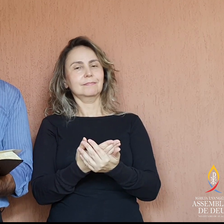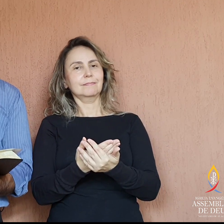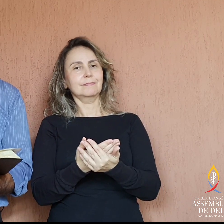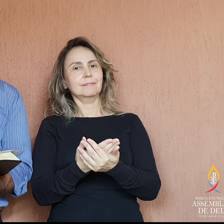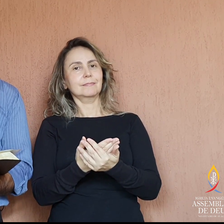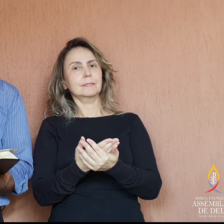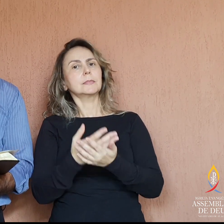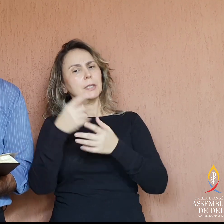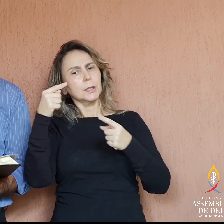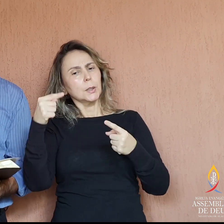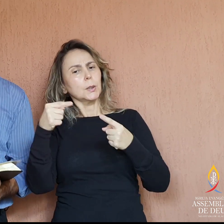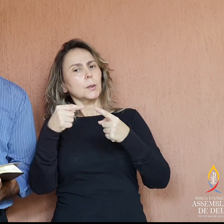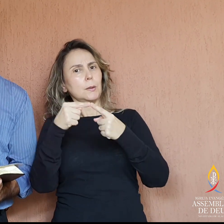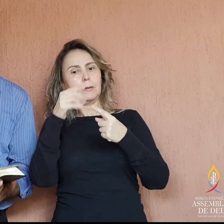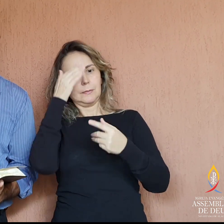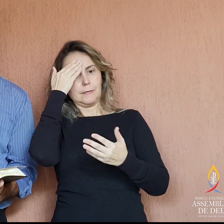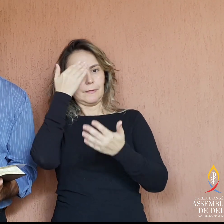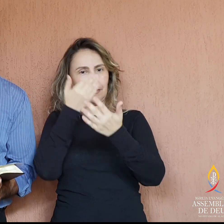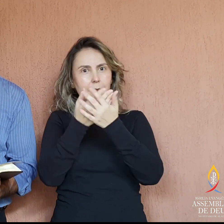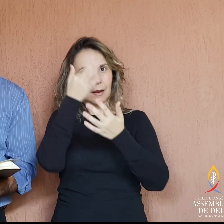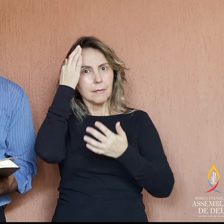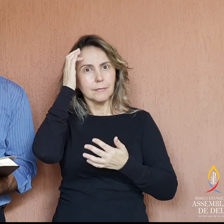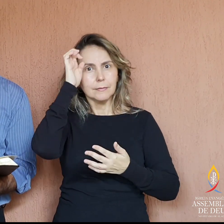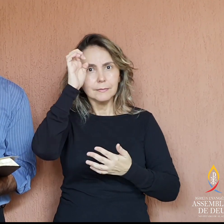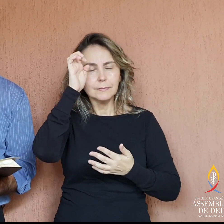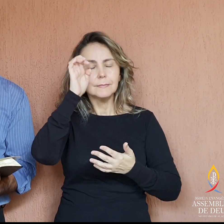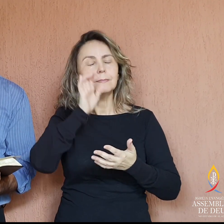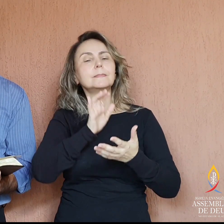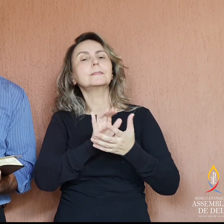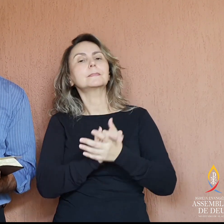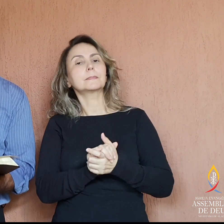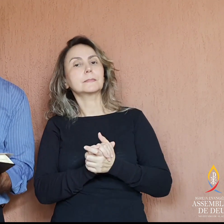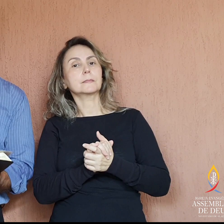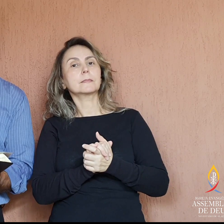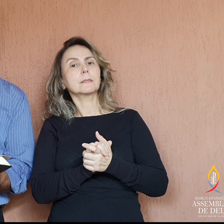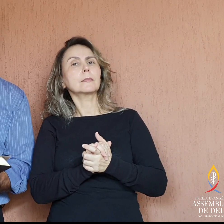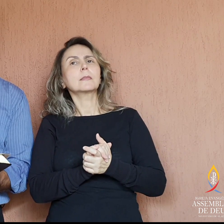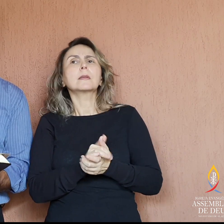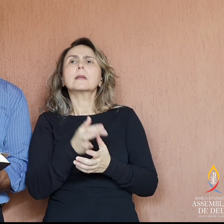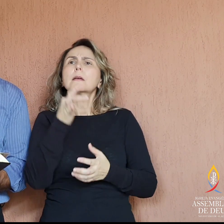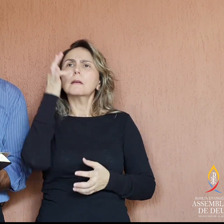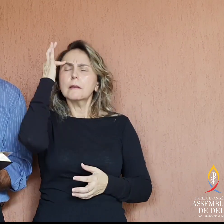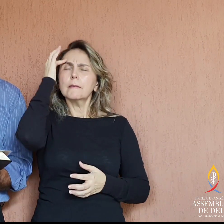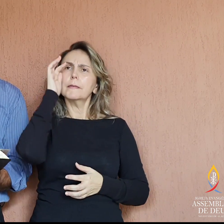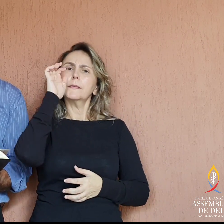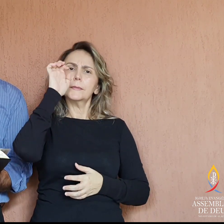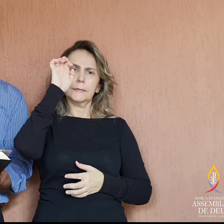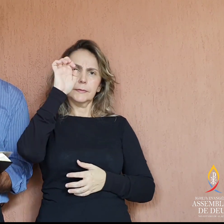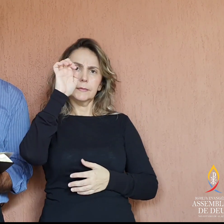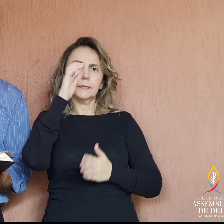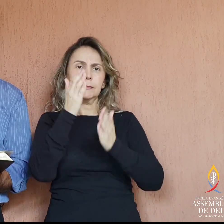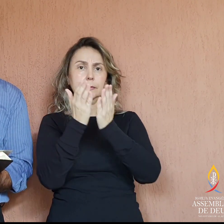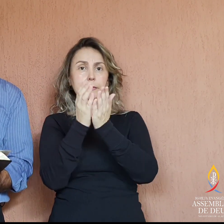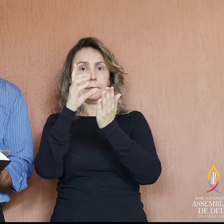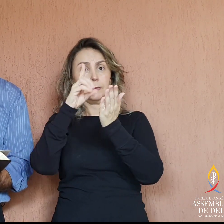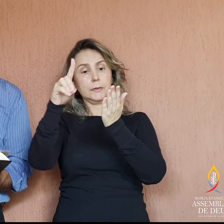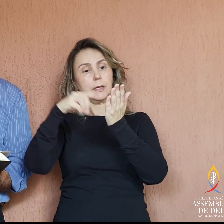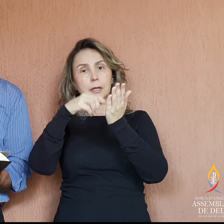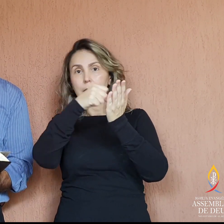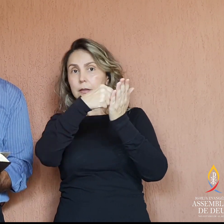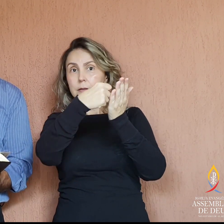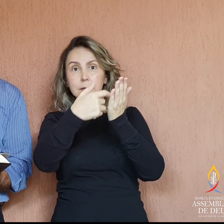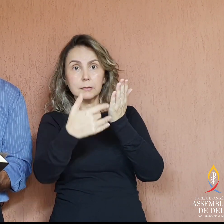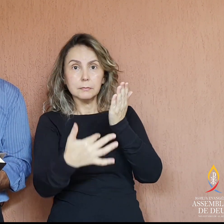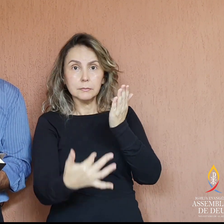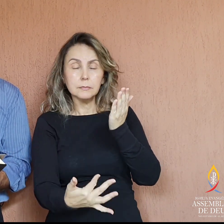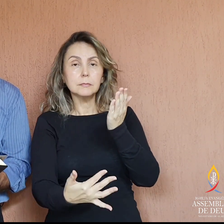ver com crença, tem a ver com fé. E essa fé que a Bíblia relata, que a